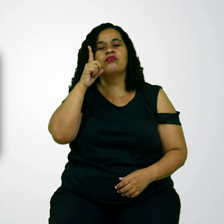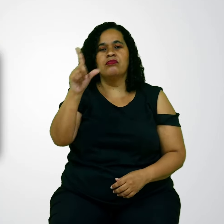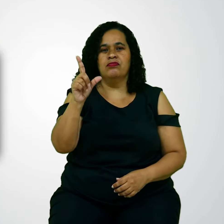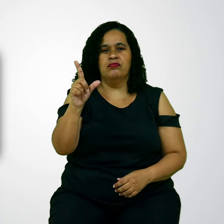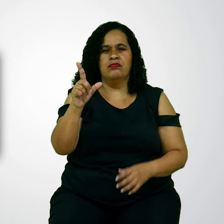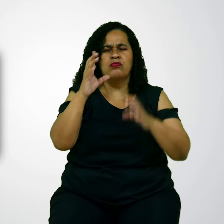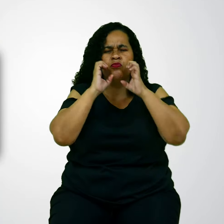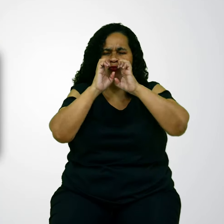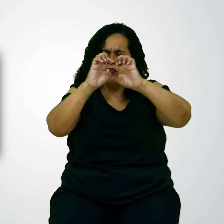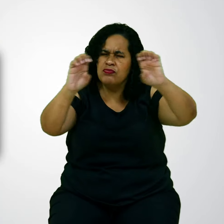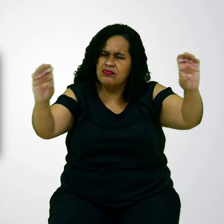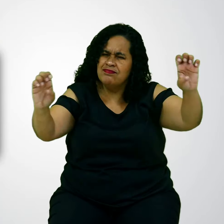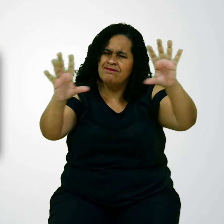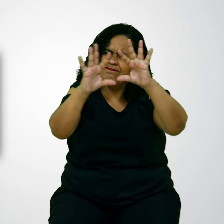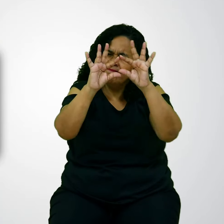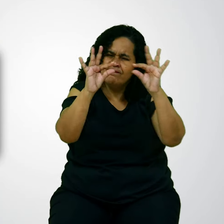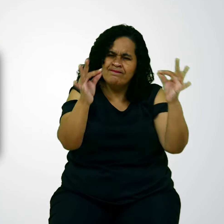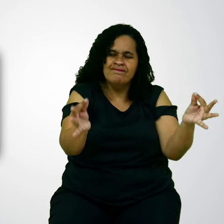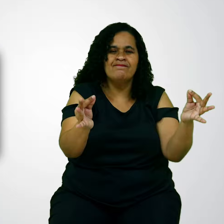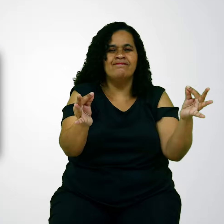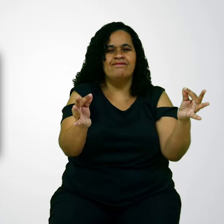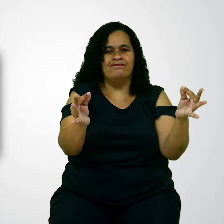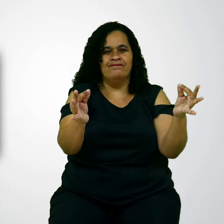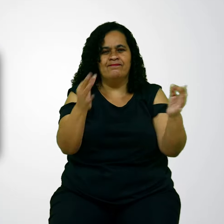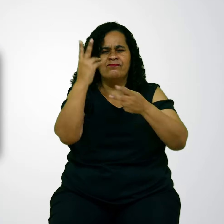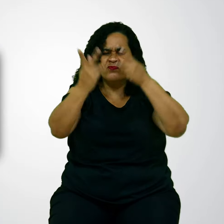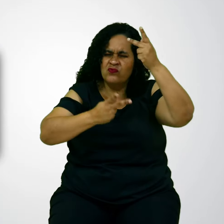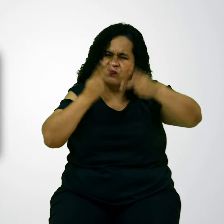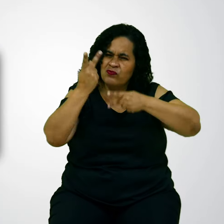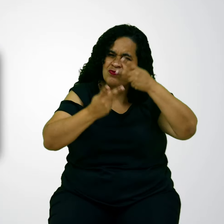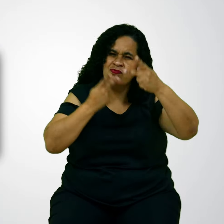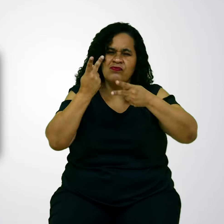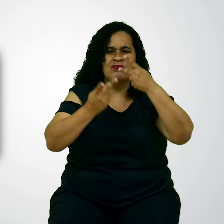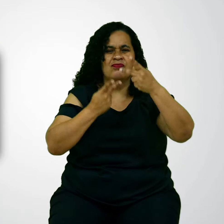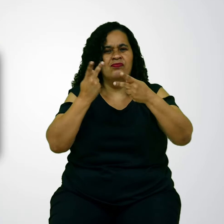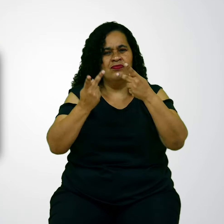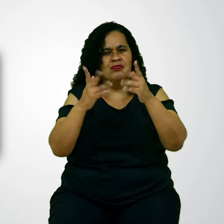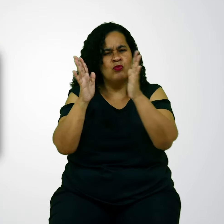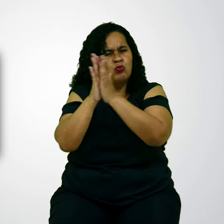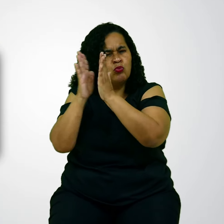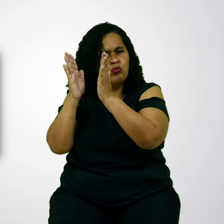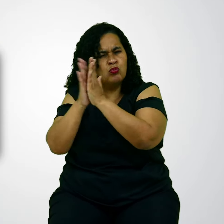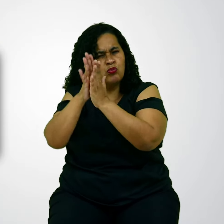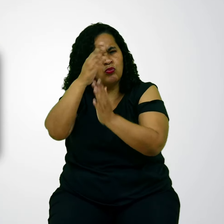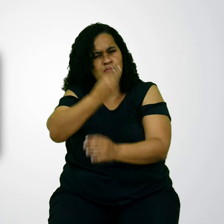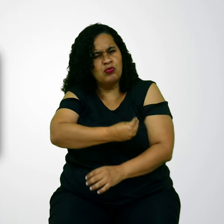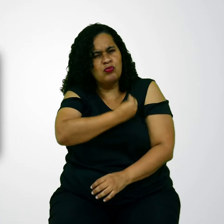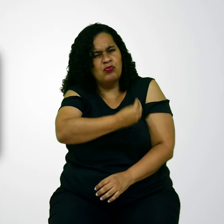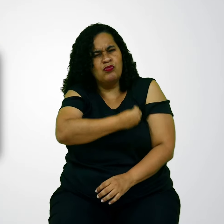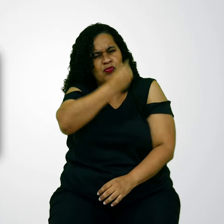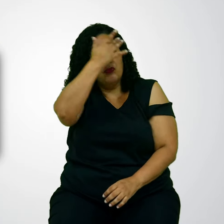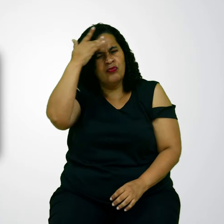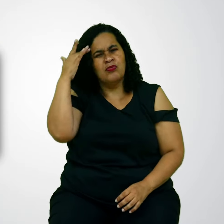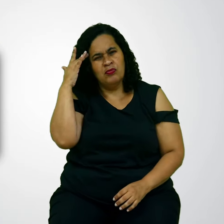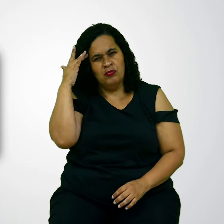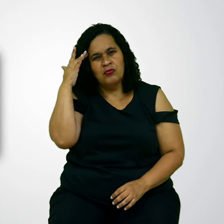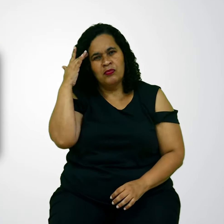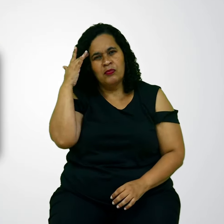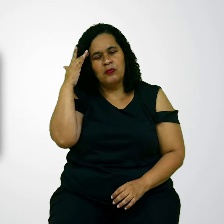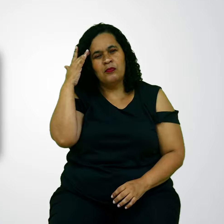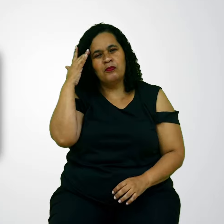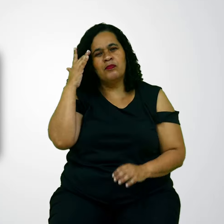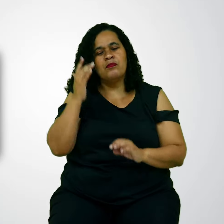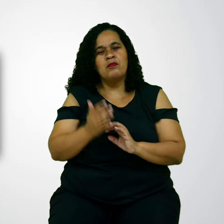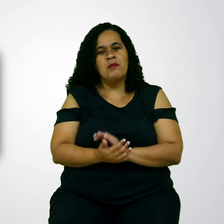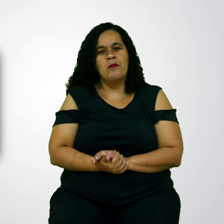gente pode pregar com testemunho, a gente pode pregar orando pela pessoa e a gente pode pregar abordando a pessoa. Eu acho que a